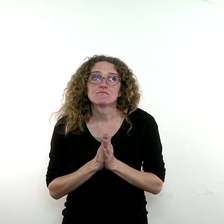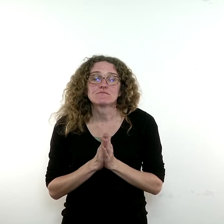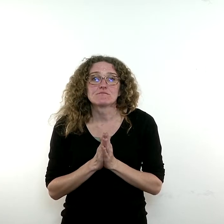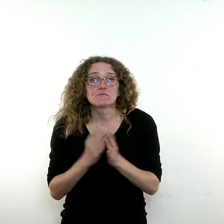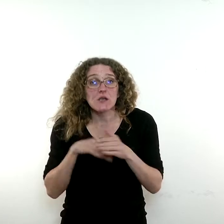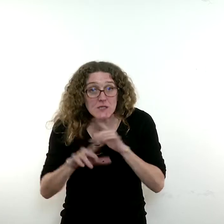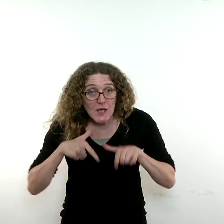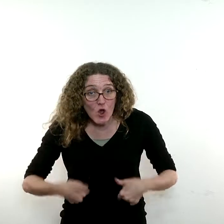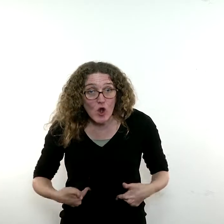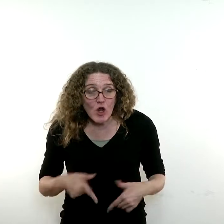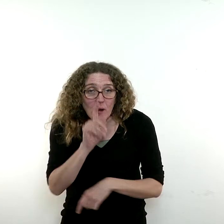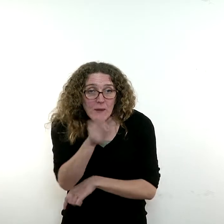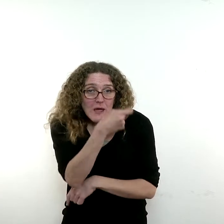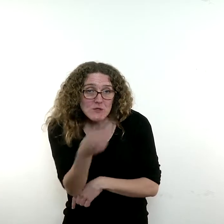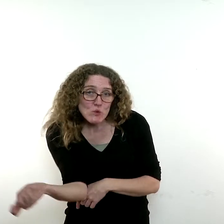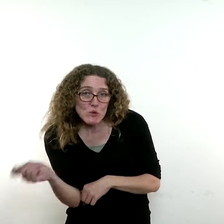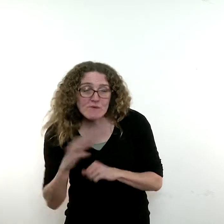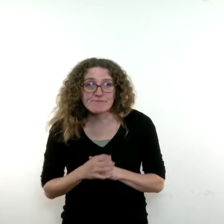Des écoles, évidemment.